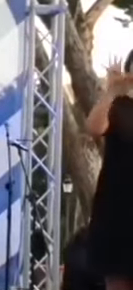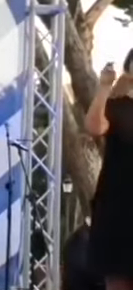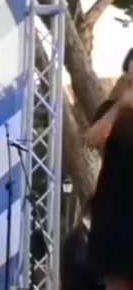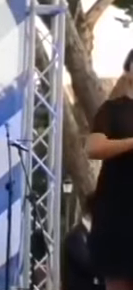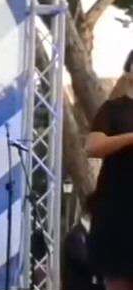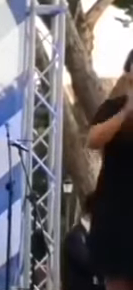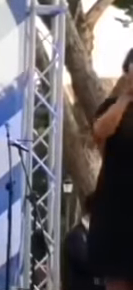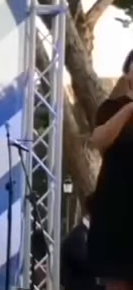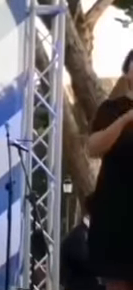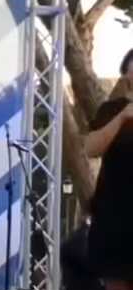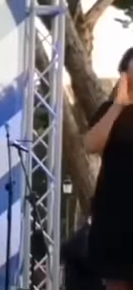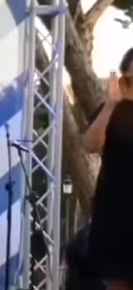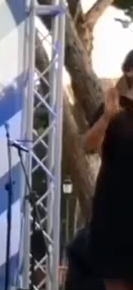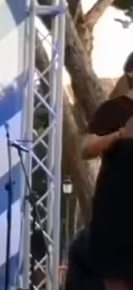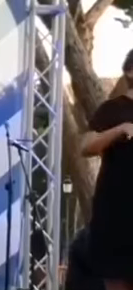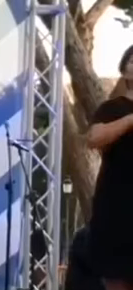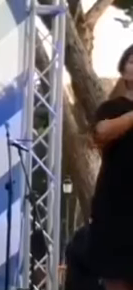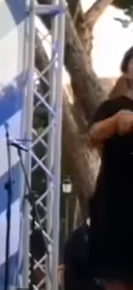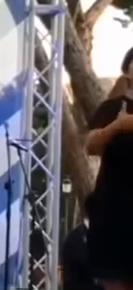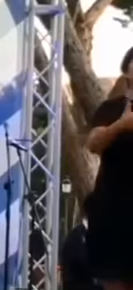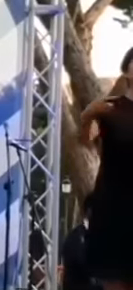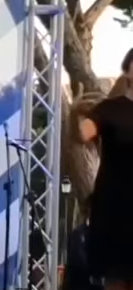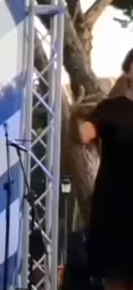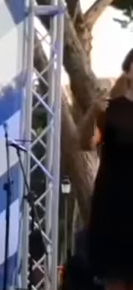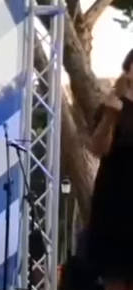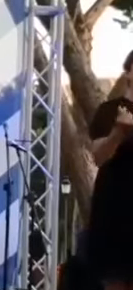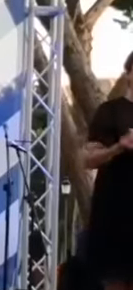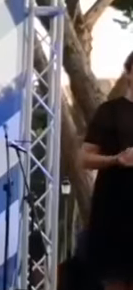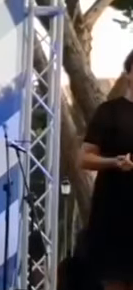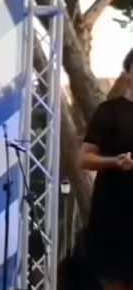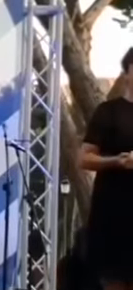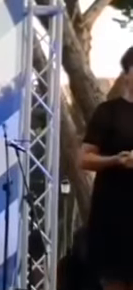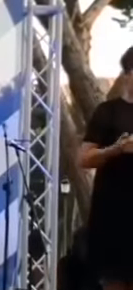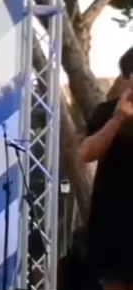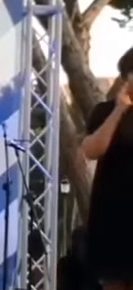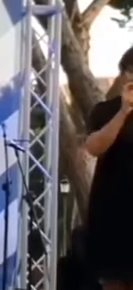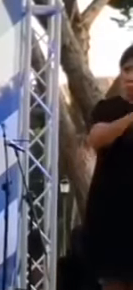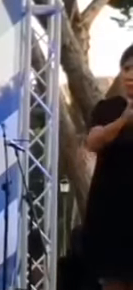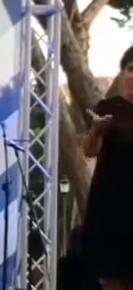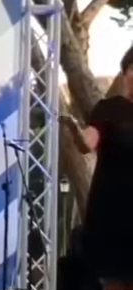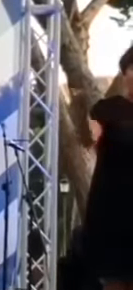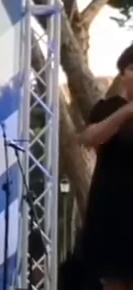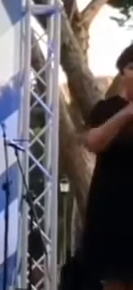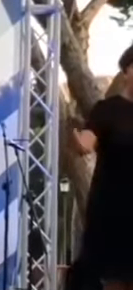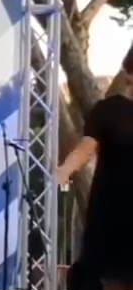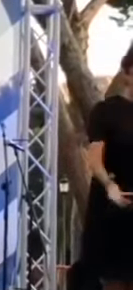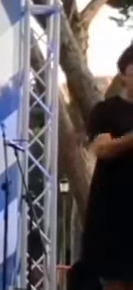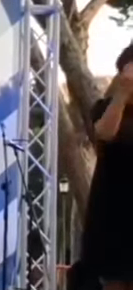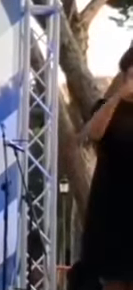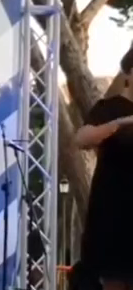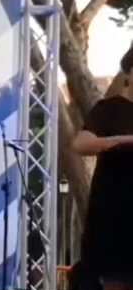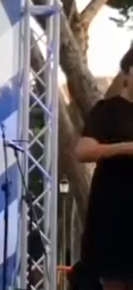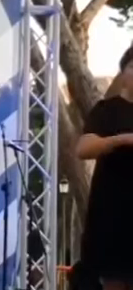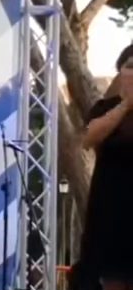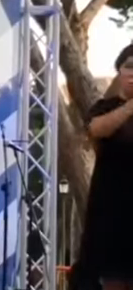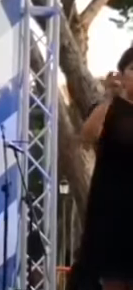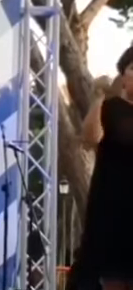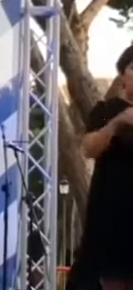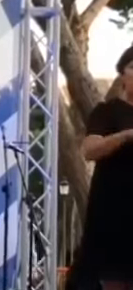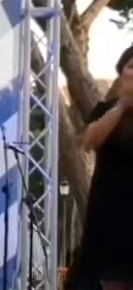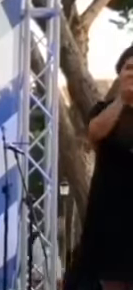2.400.000 euro di consulenze del Ministro dello Sviluppo Economico. Ma sai quanta gente, quante imprese si salvi con